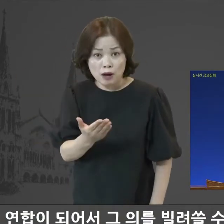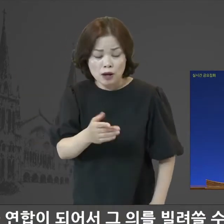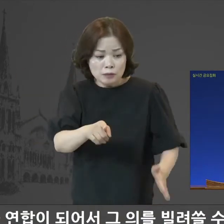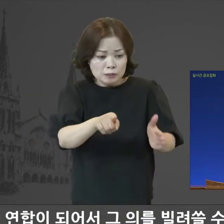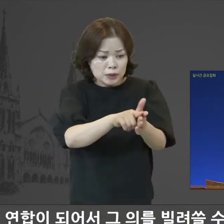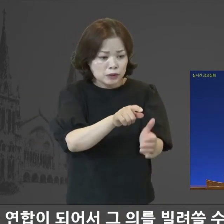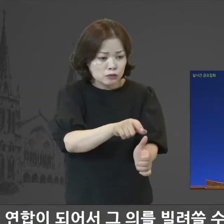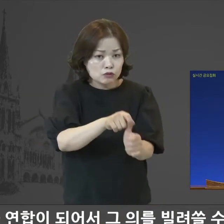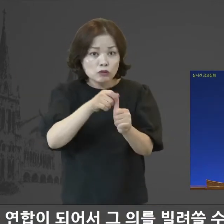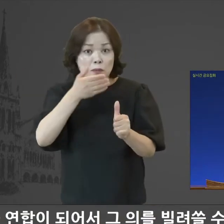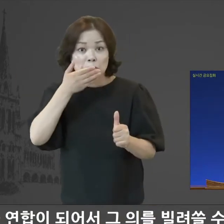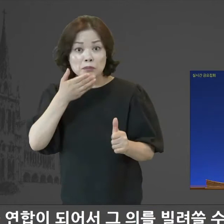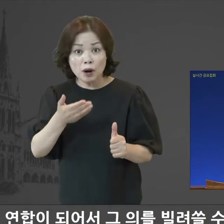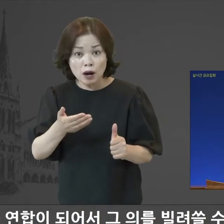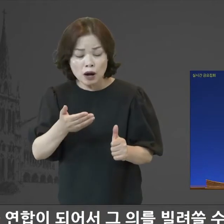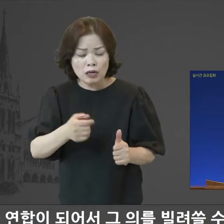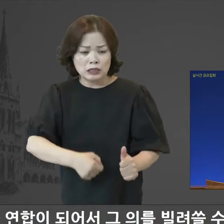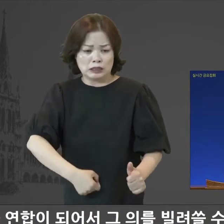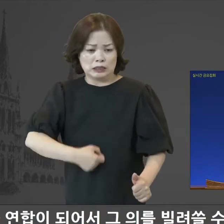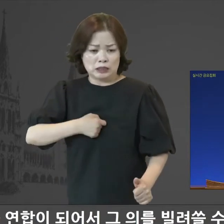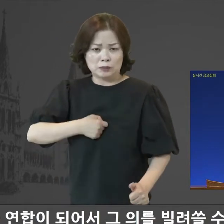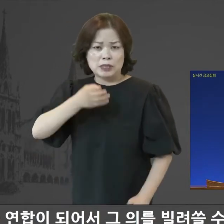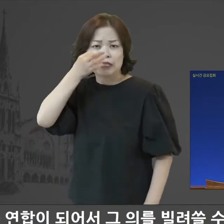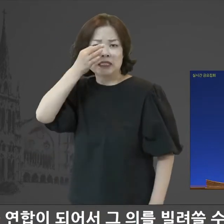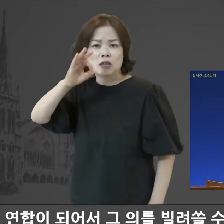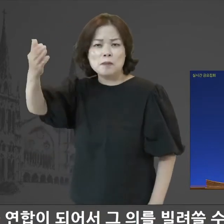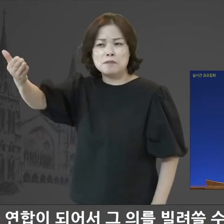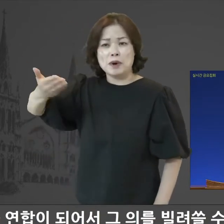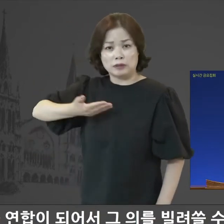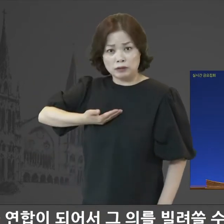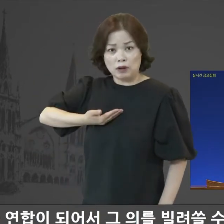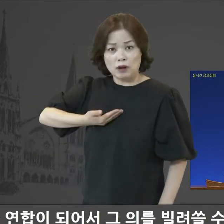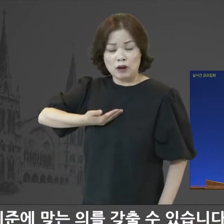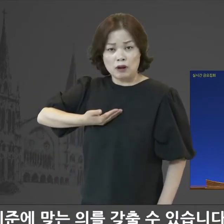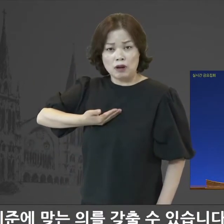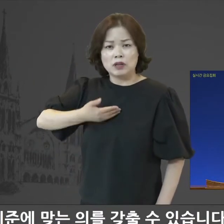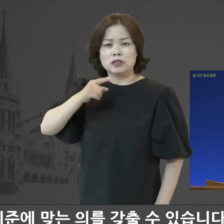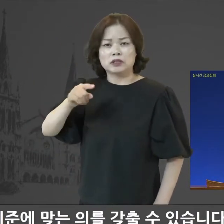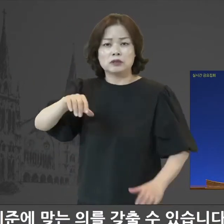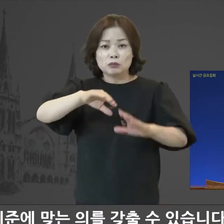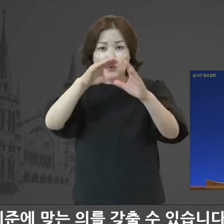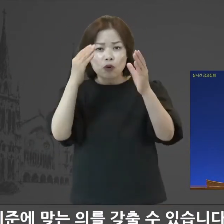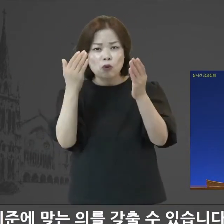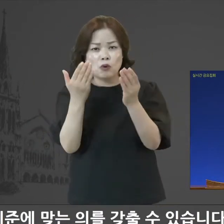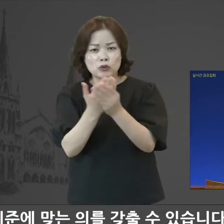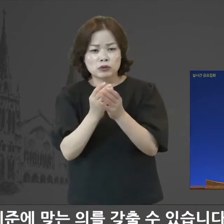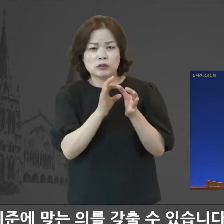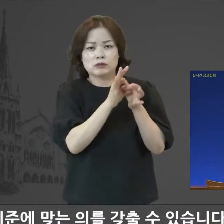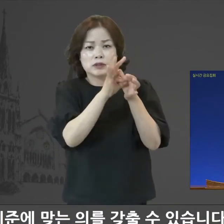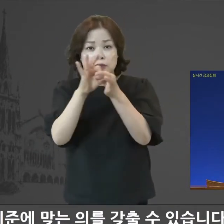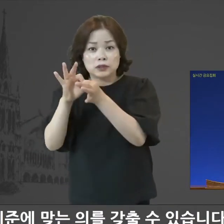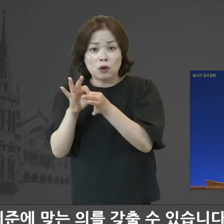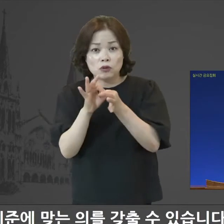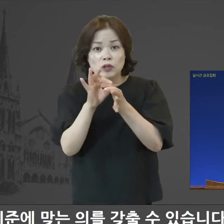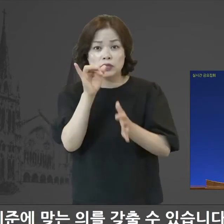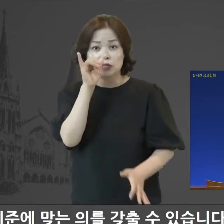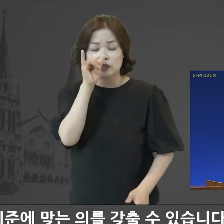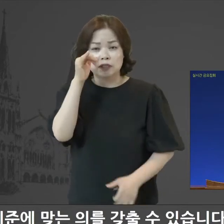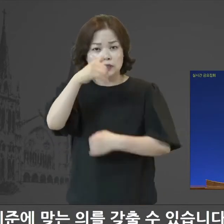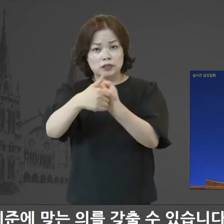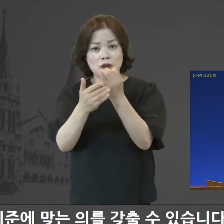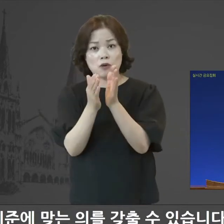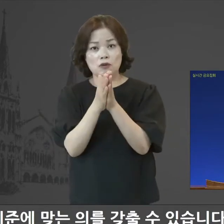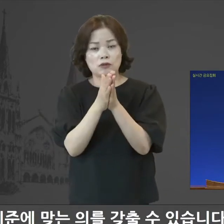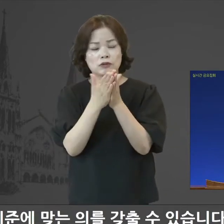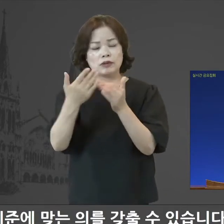믿음으로 구원을 얻는다, 의롭다 칭함을 받는다, 이것이 다 붙어 있고 연결되어져 있는